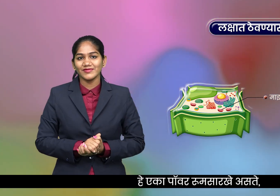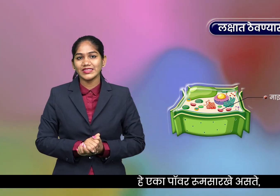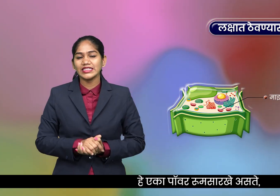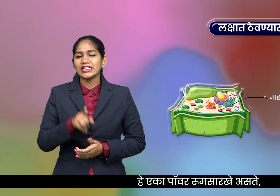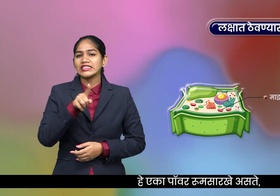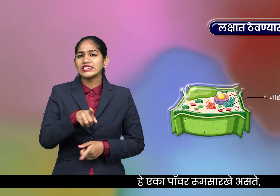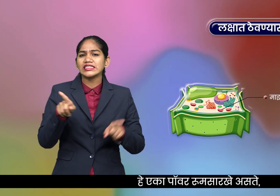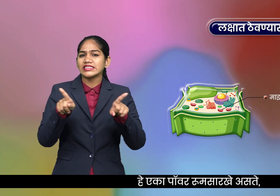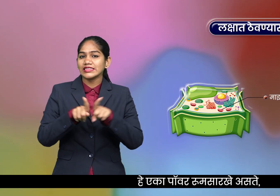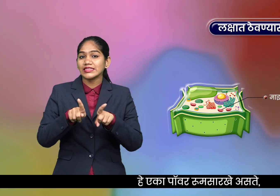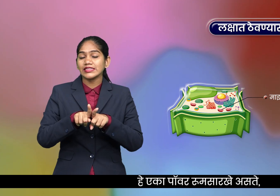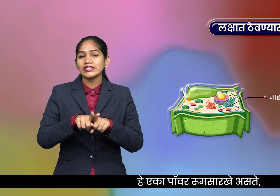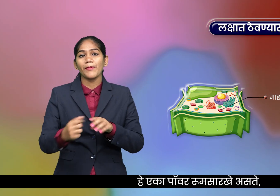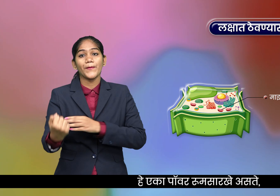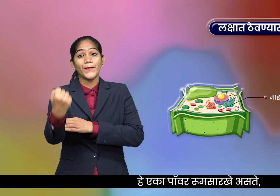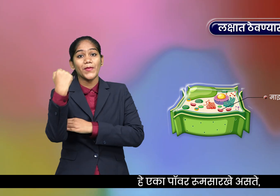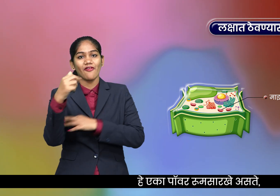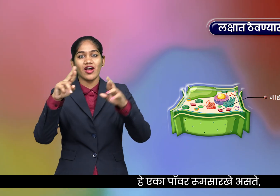हे एका पॉवर रूम सारखे असते.